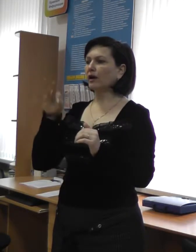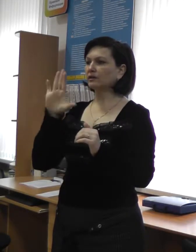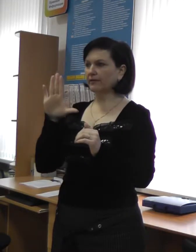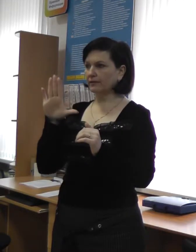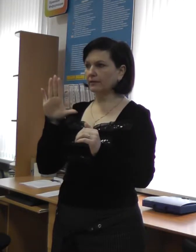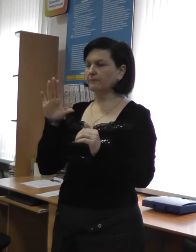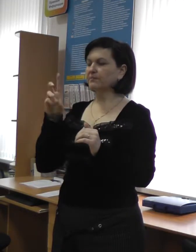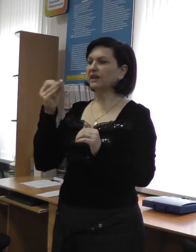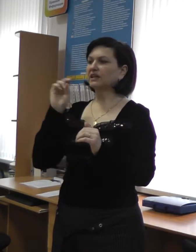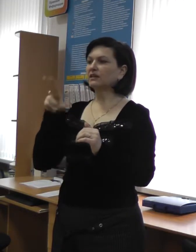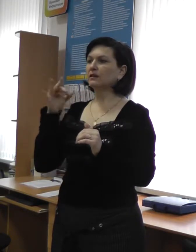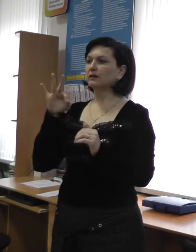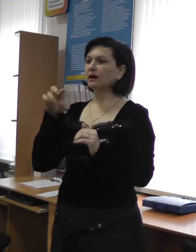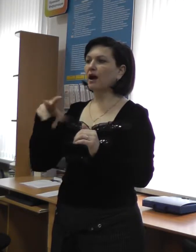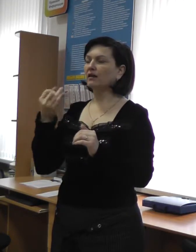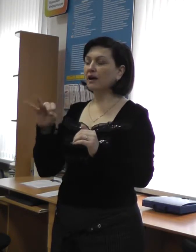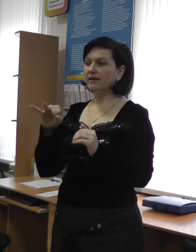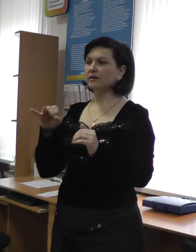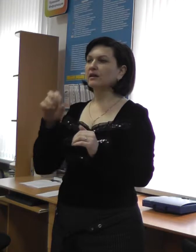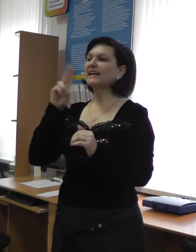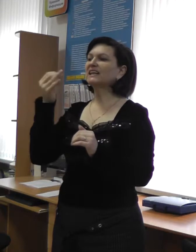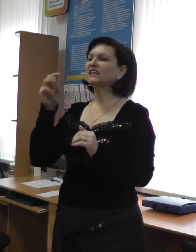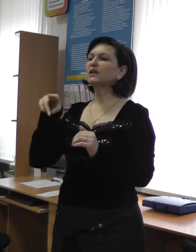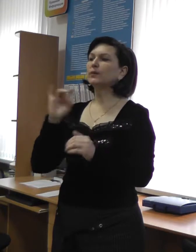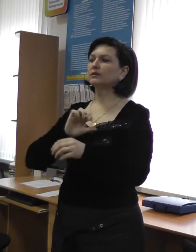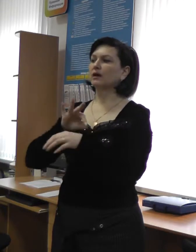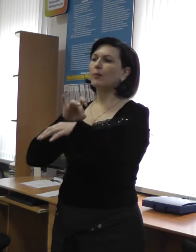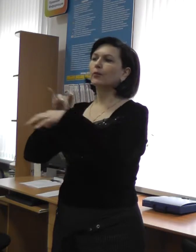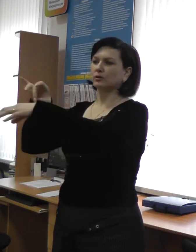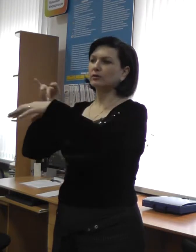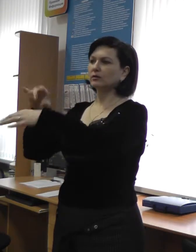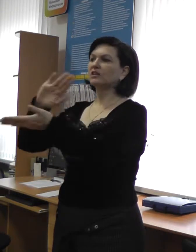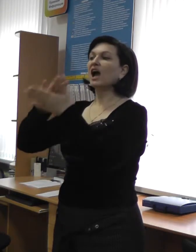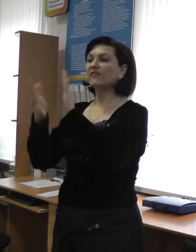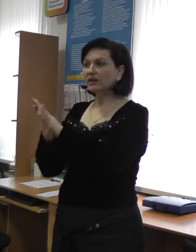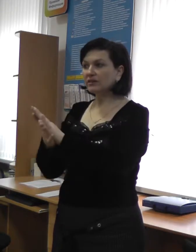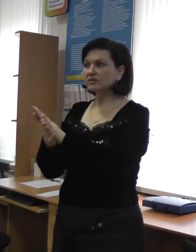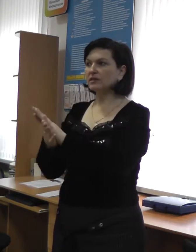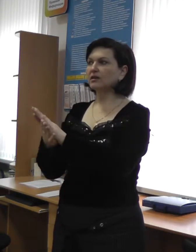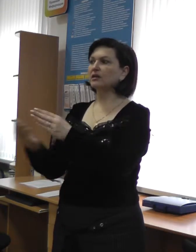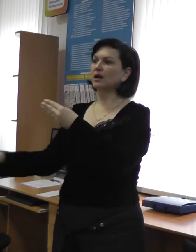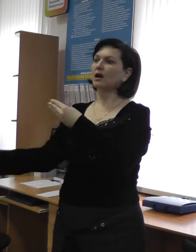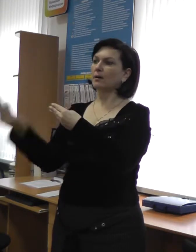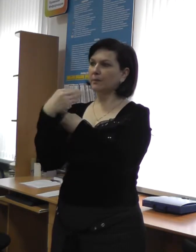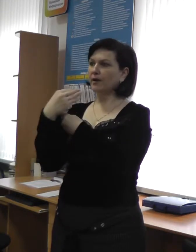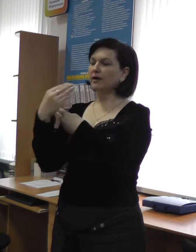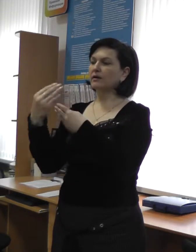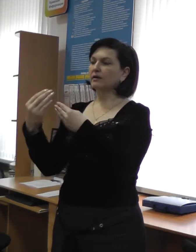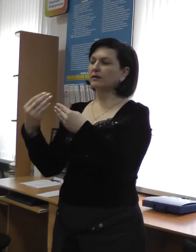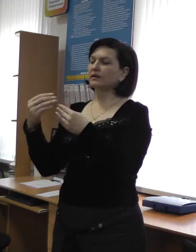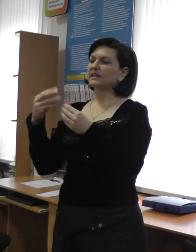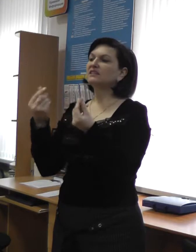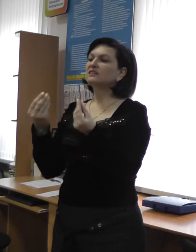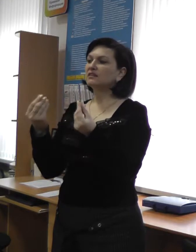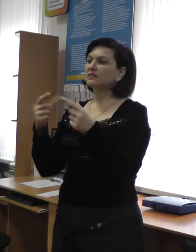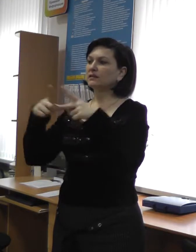Николай Константинович ездил на Кипр, договаривался, и оттуда нам поступали деньги и продукты. Это все он на